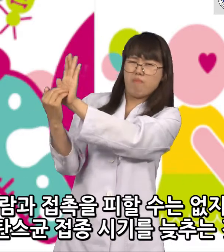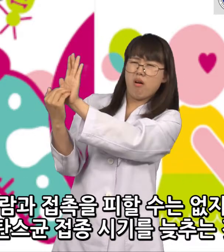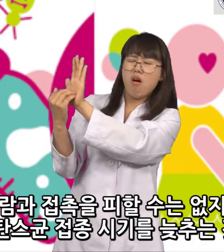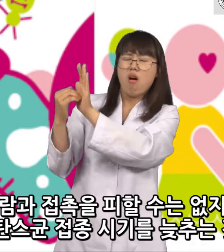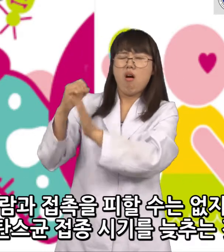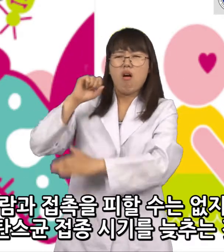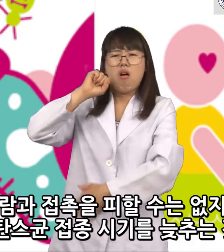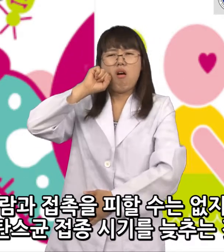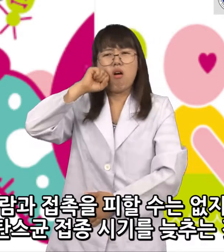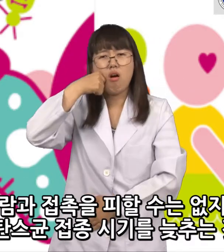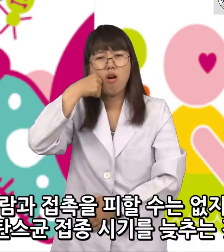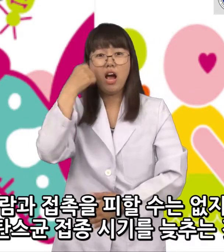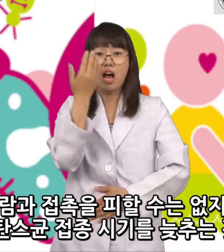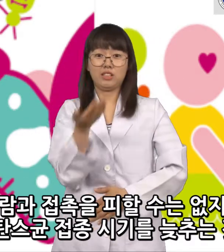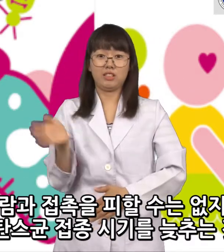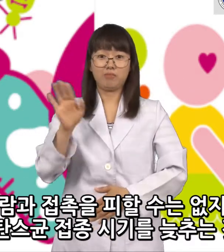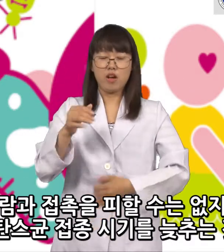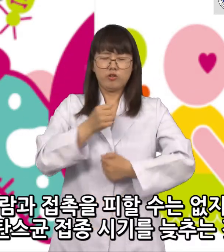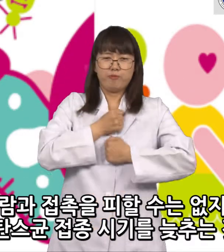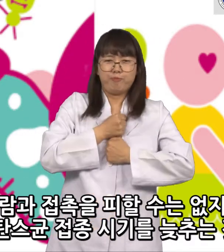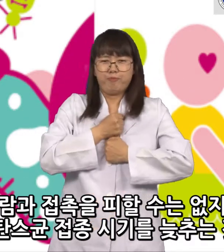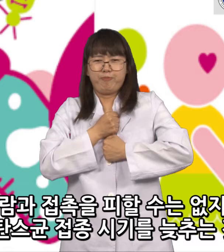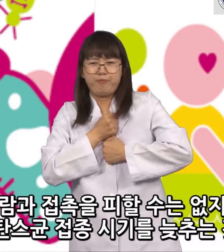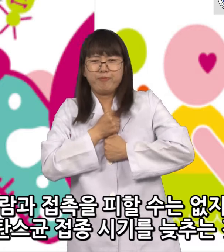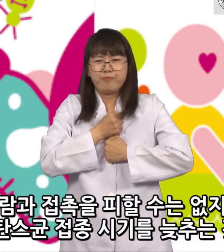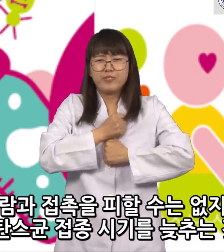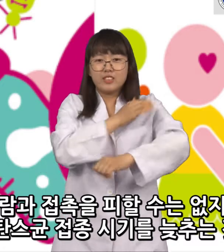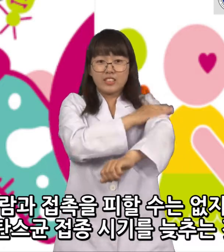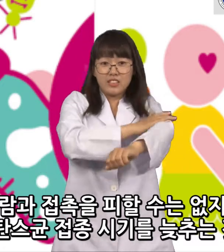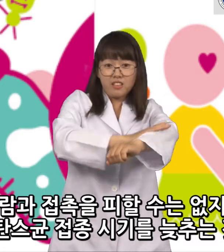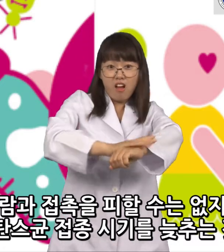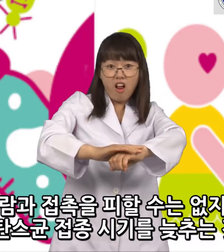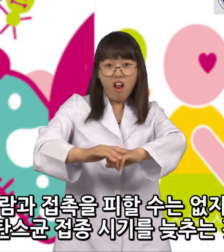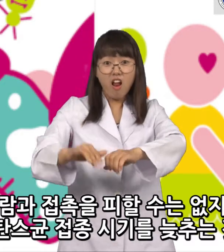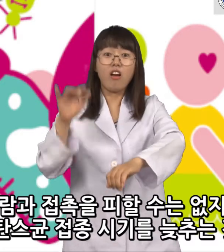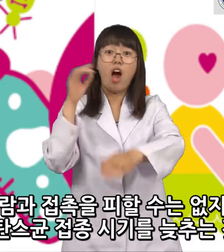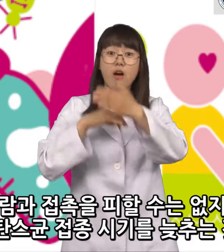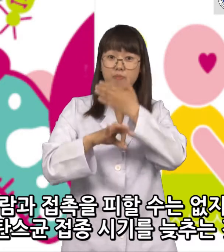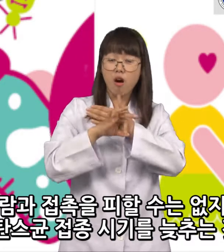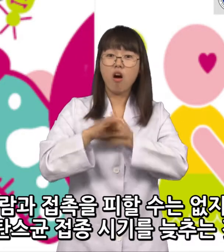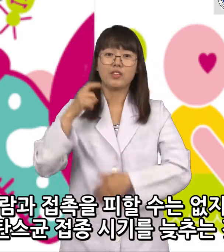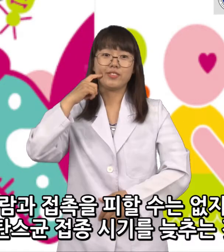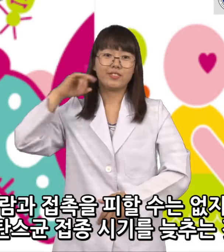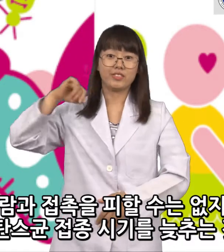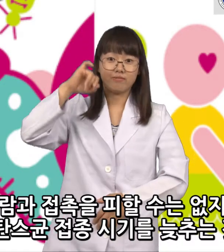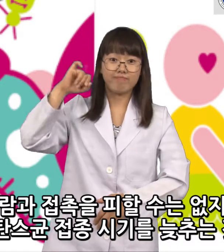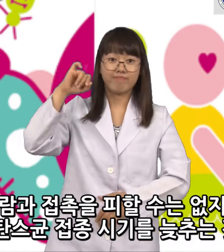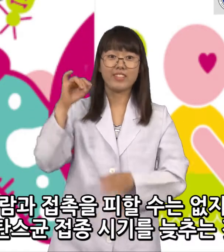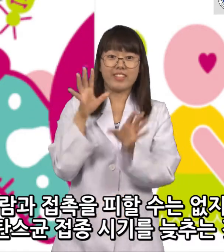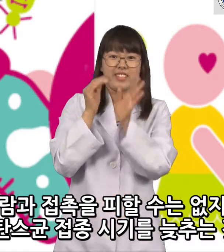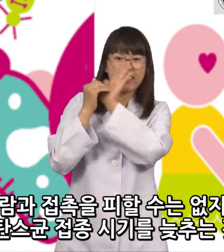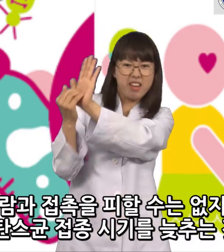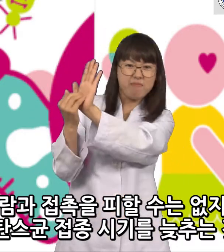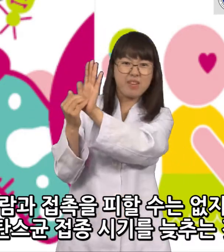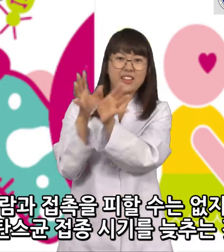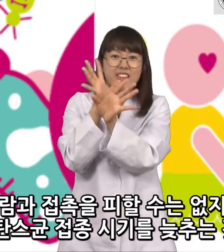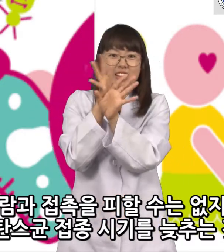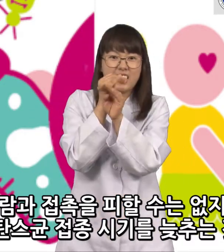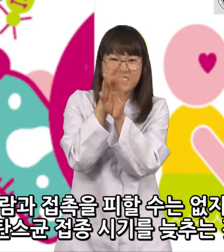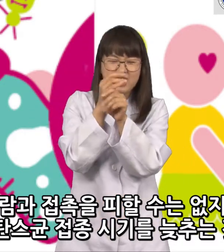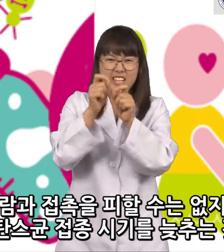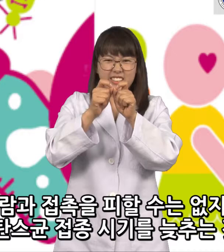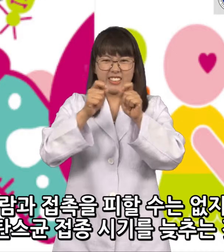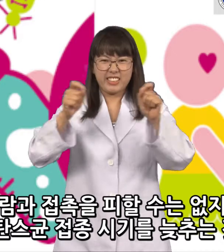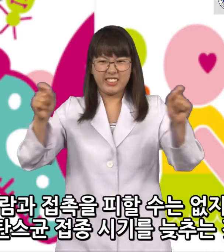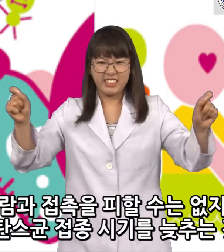수는 없지만 최대한 조심해서 뮤탄스균 접종 시기를 늦추는 것이 좋겠죠.